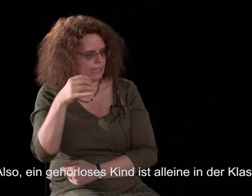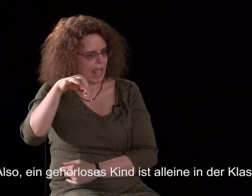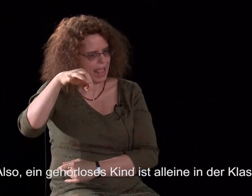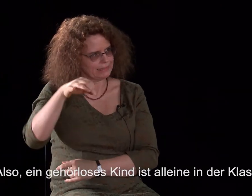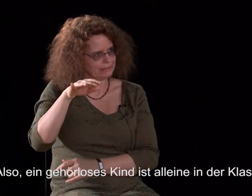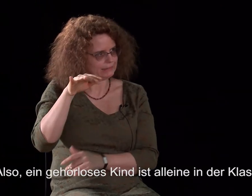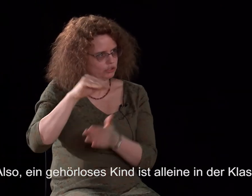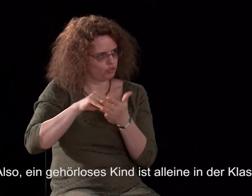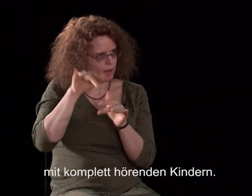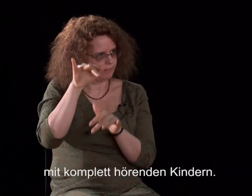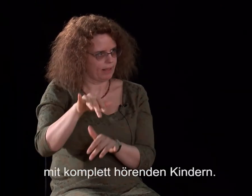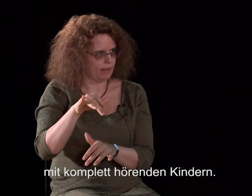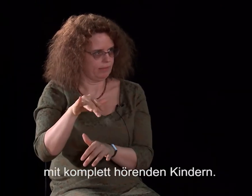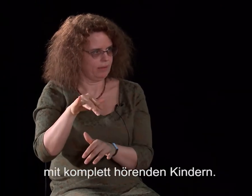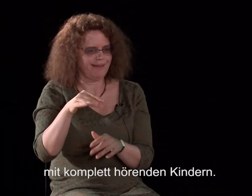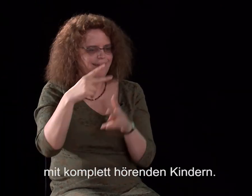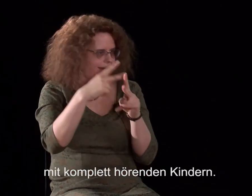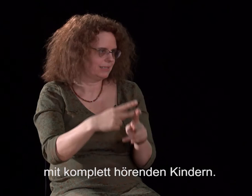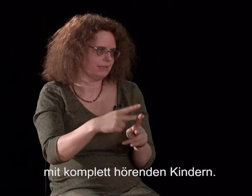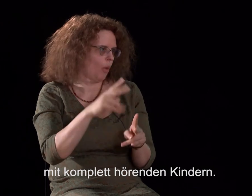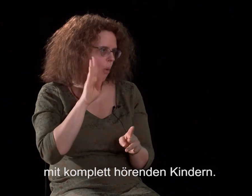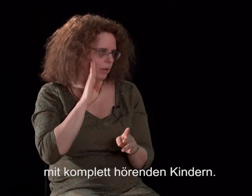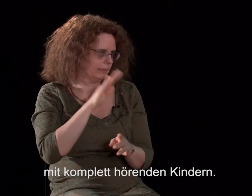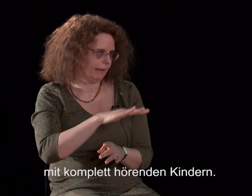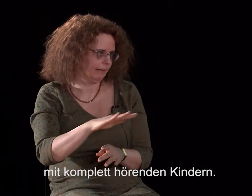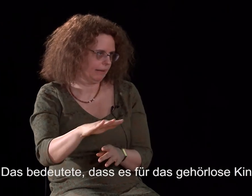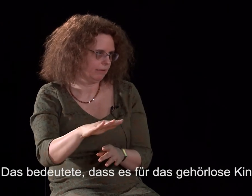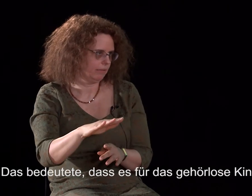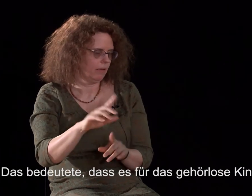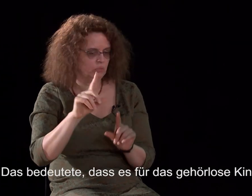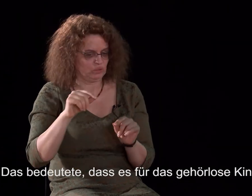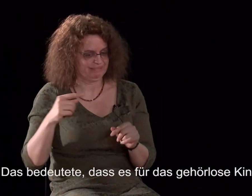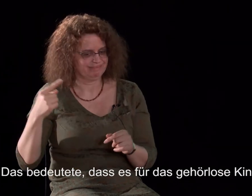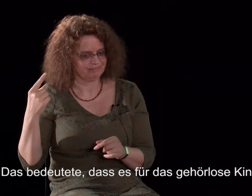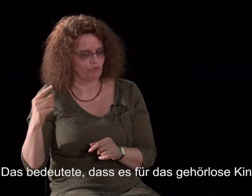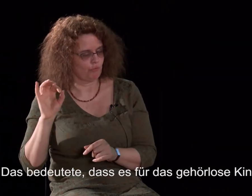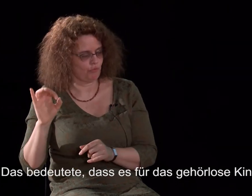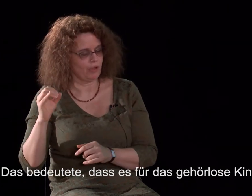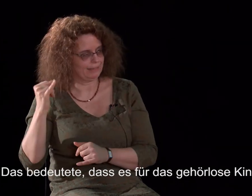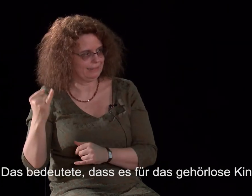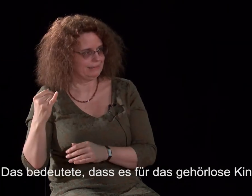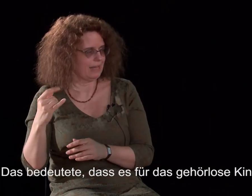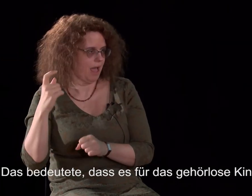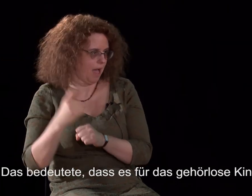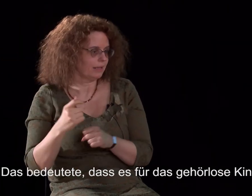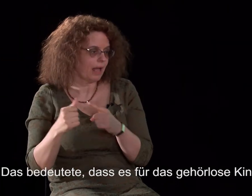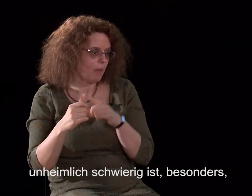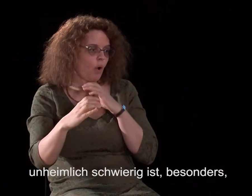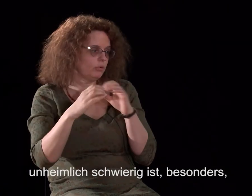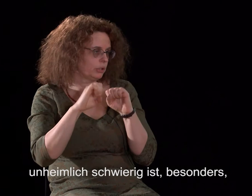in der Klasse mit komplett hörenden Kindern. Das hieß also, für das Kind war es unheimlich schwierig,